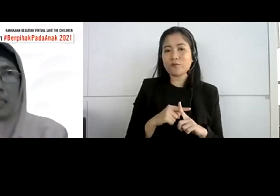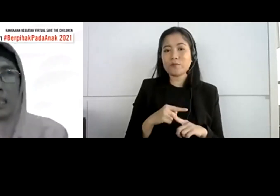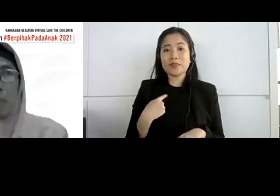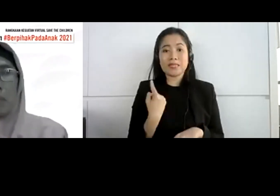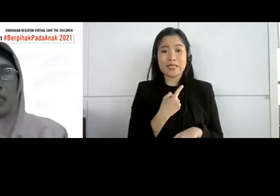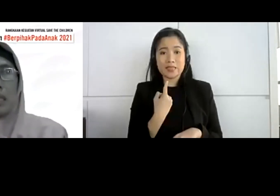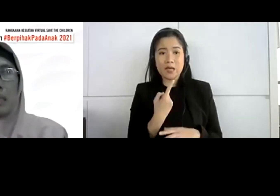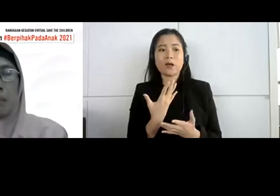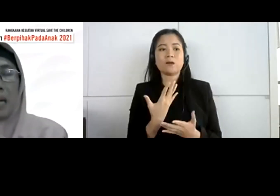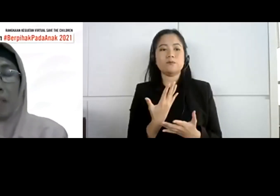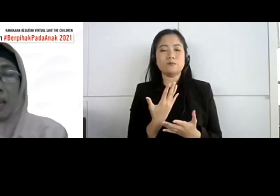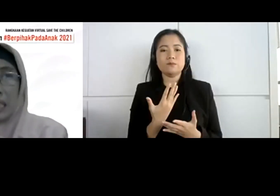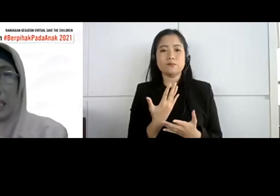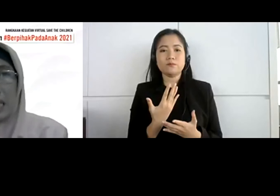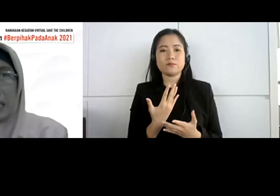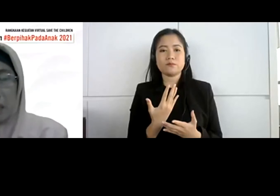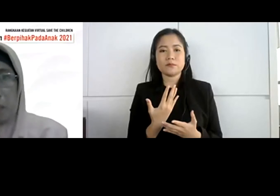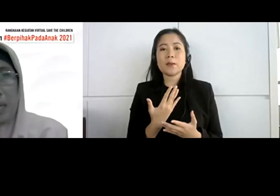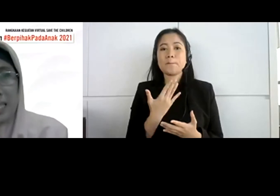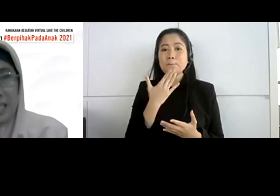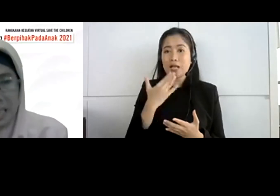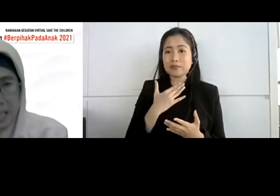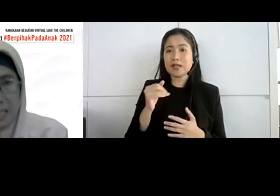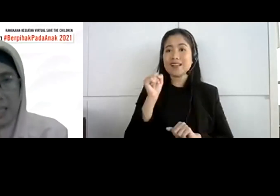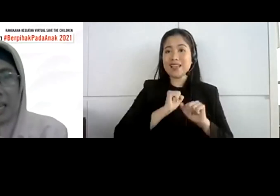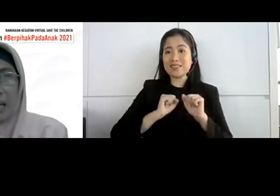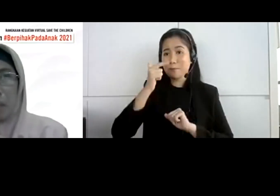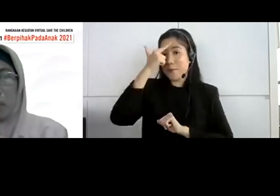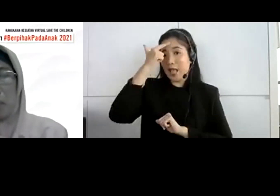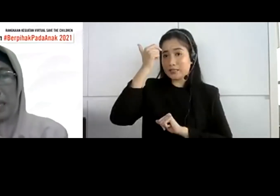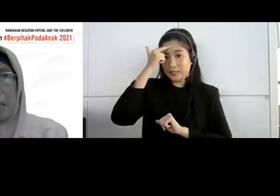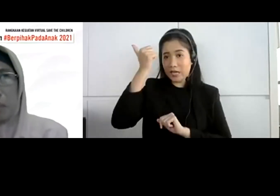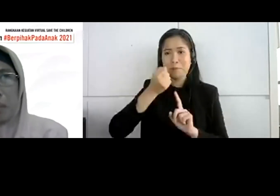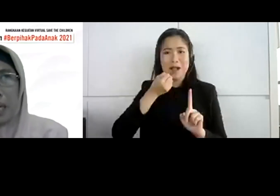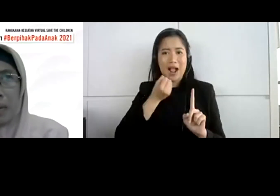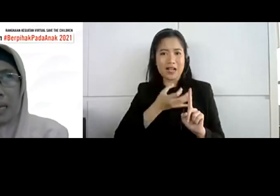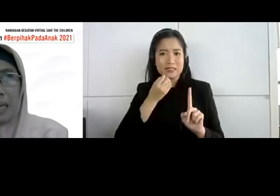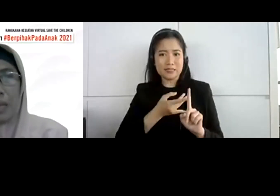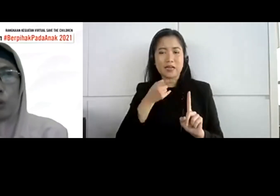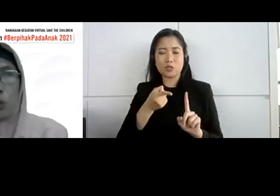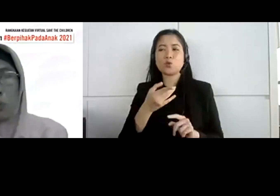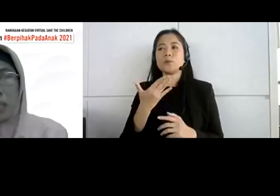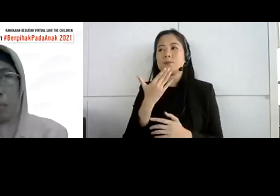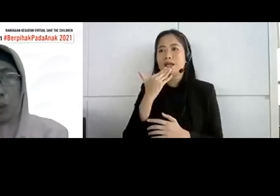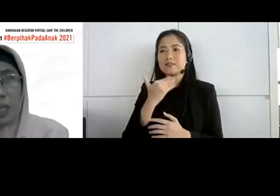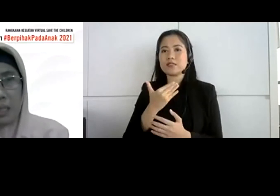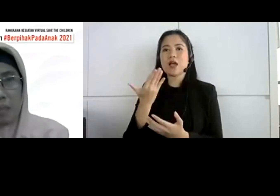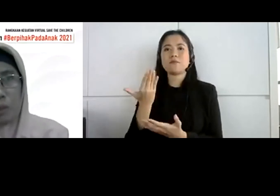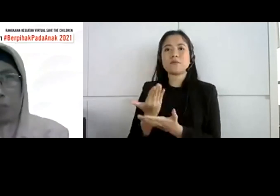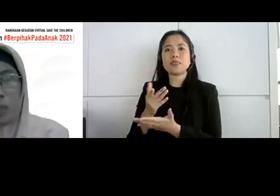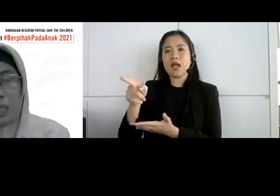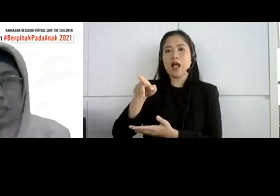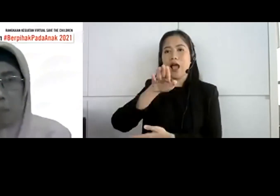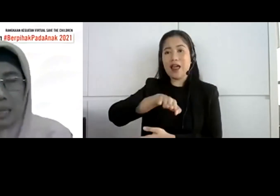membuat setiap mengawali kegiatan pembelajaran, kami meminta beberapa anak untuk